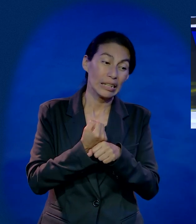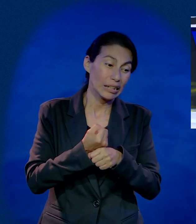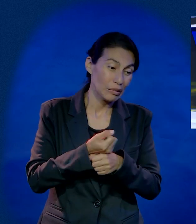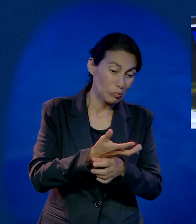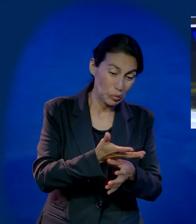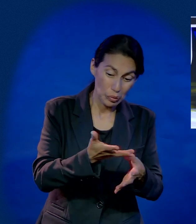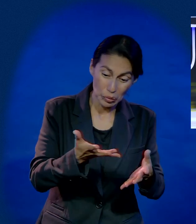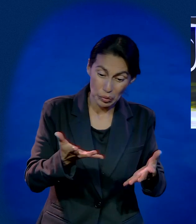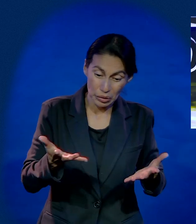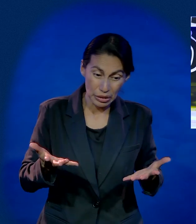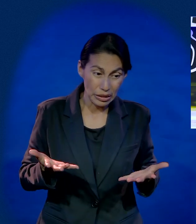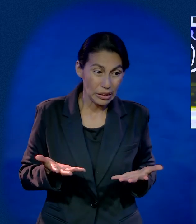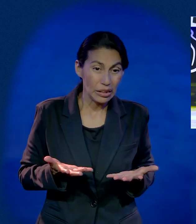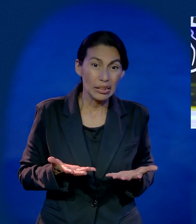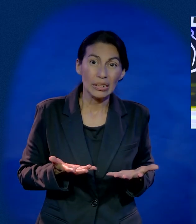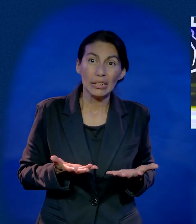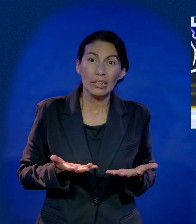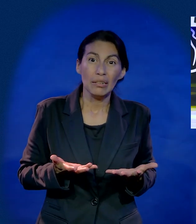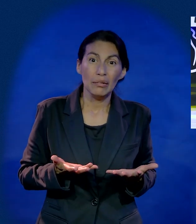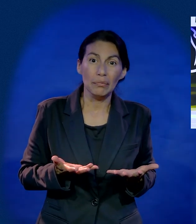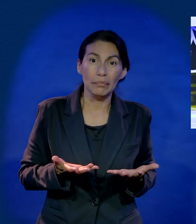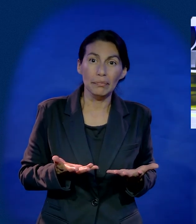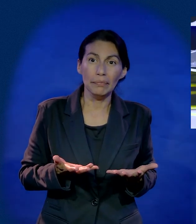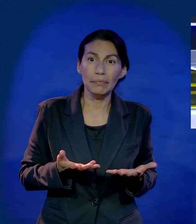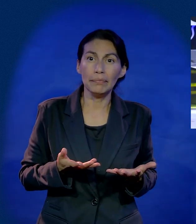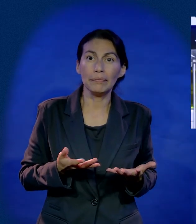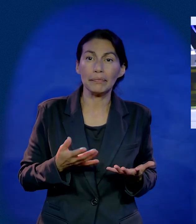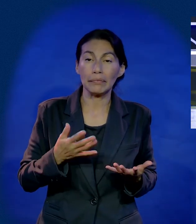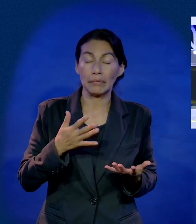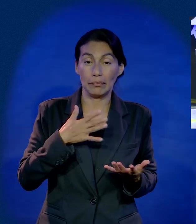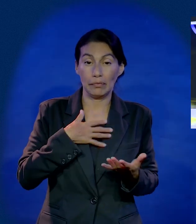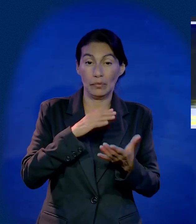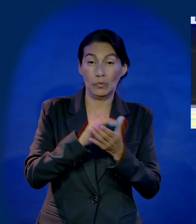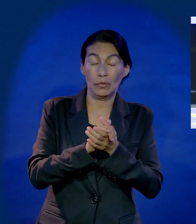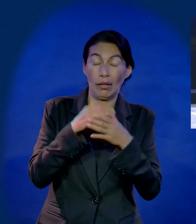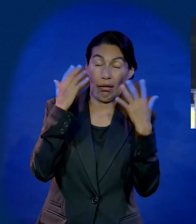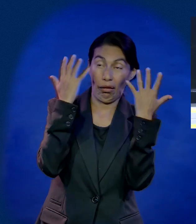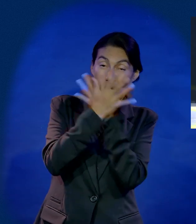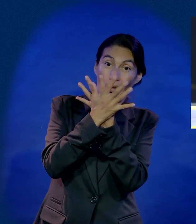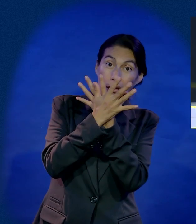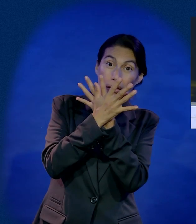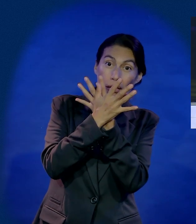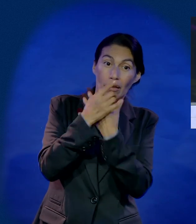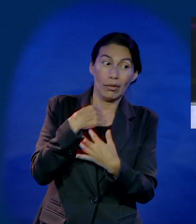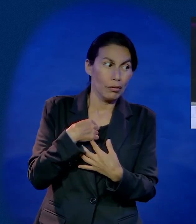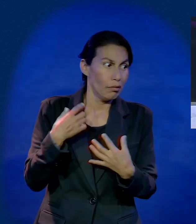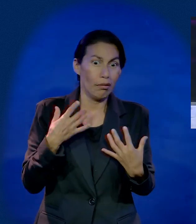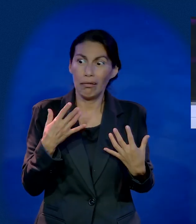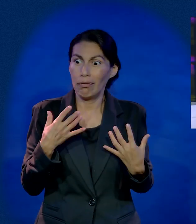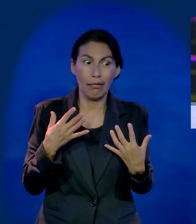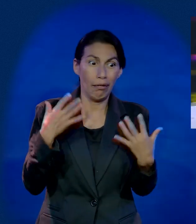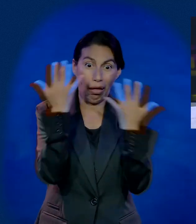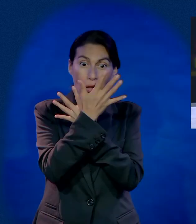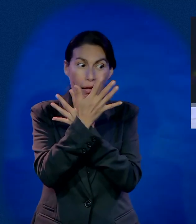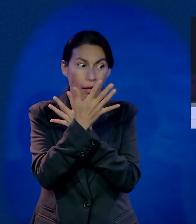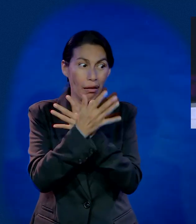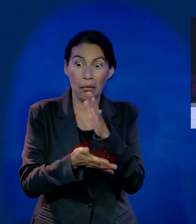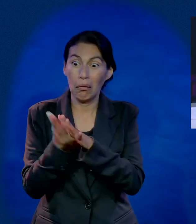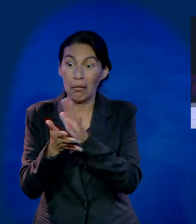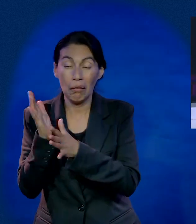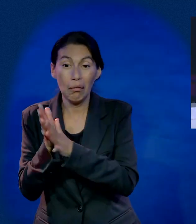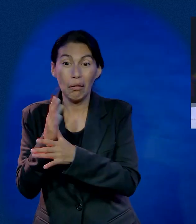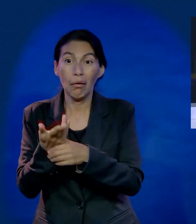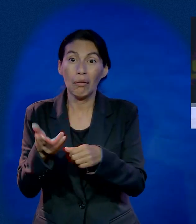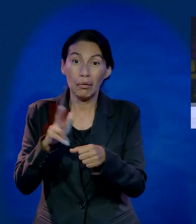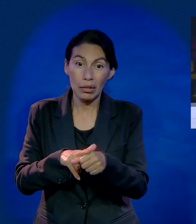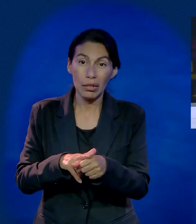abajo. Y un charco así de sangre. Y bueno, ella estaba calmada, bloqueada. Yo llego, entro